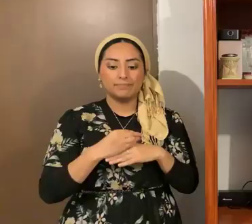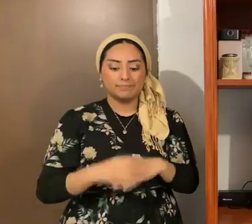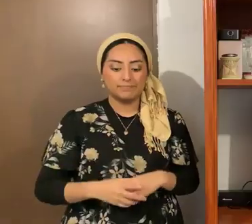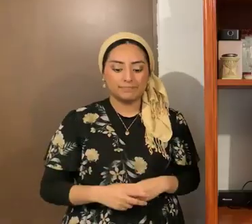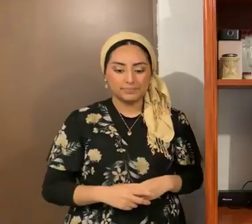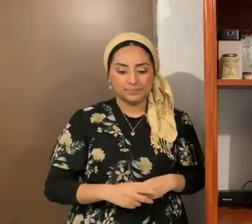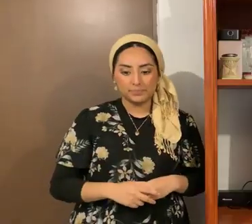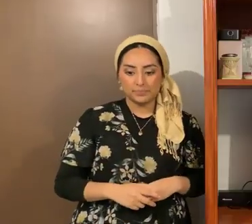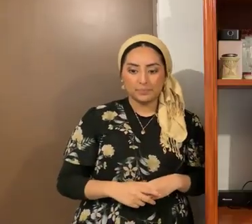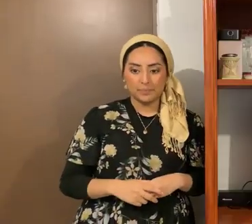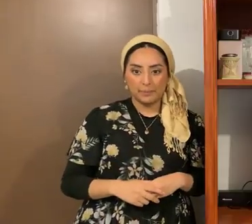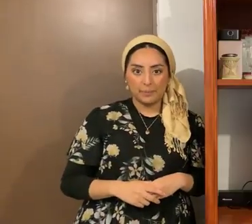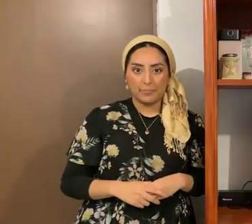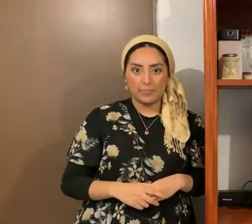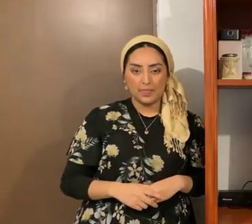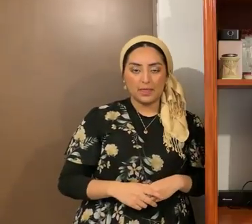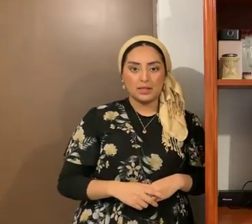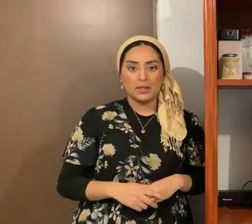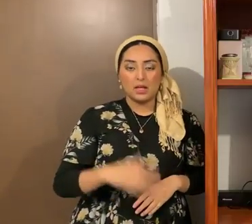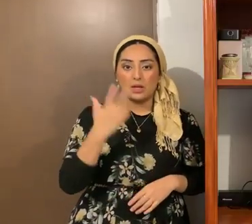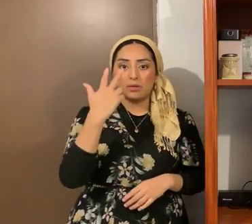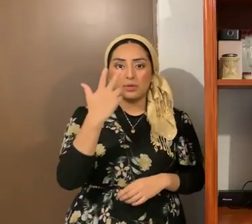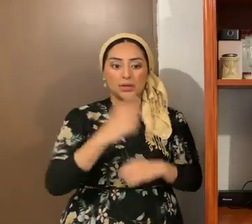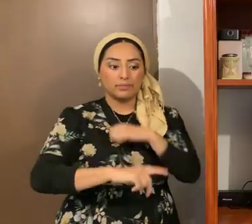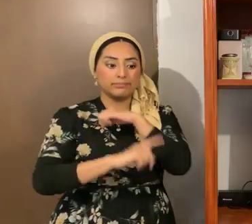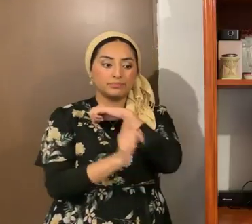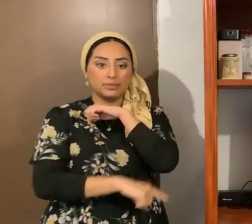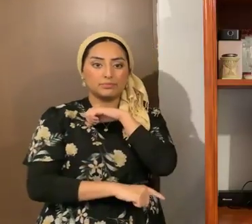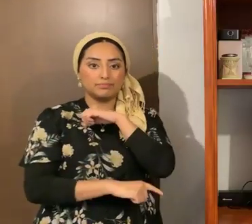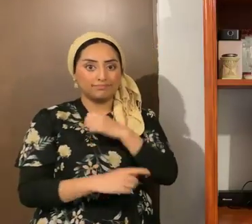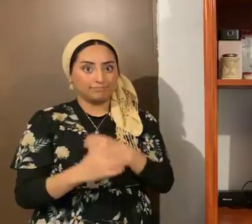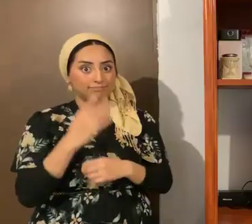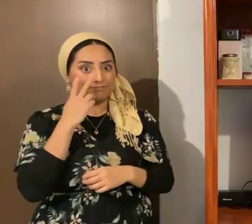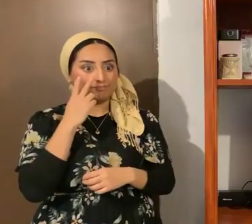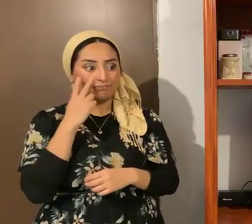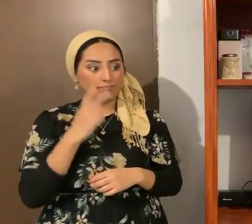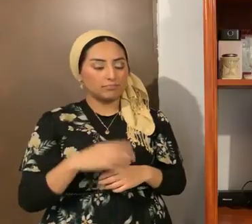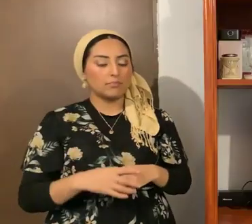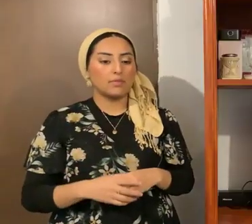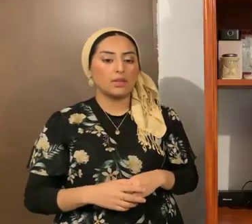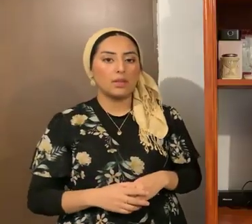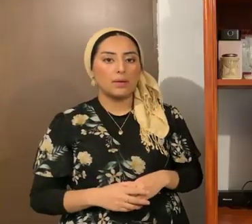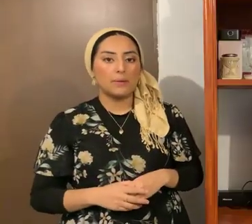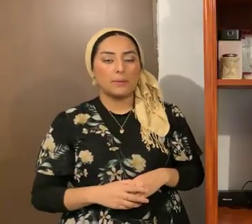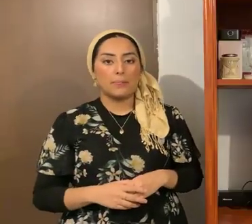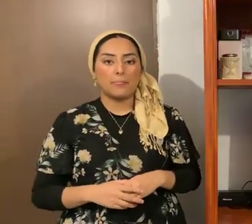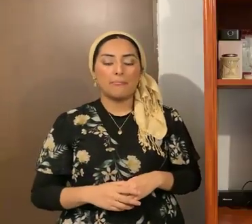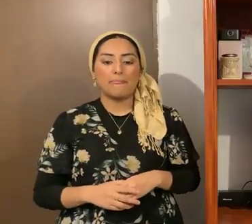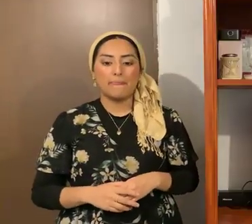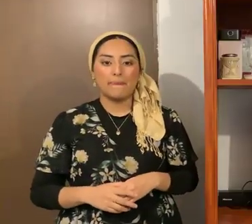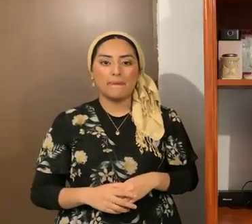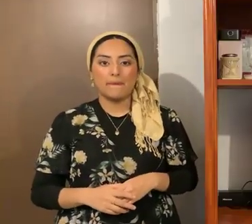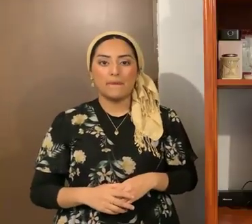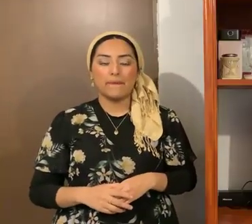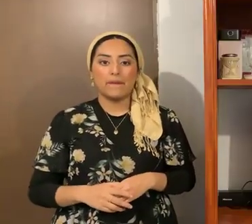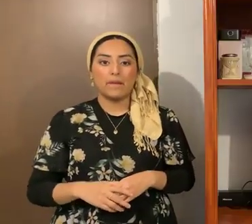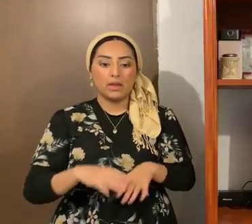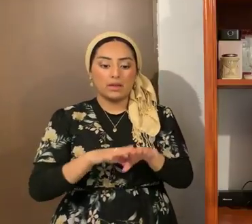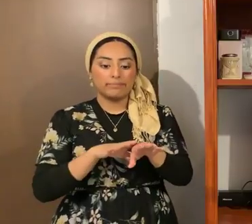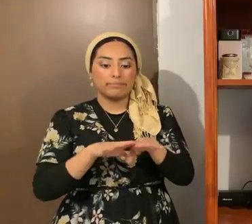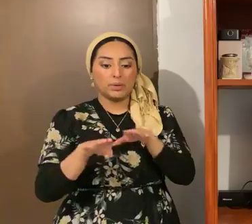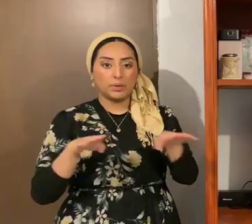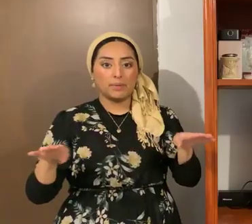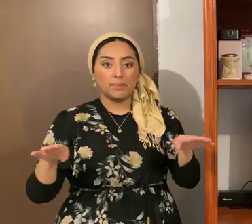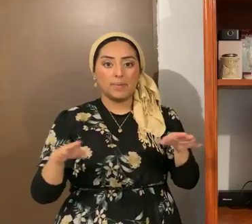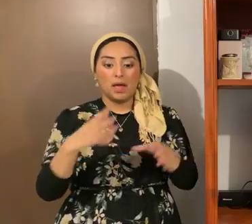amén. 3 castigos, imagínense. O mensaje. Abrió la tierra su boca